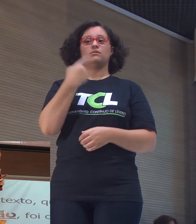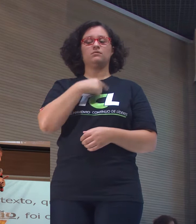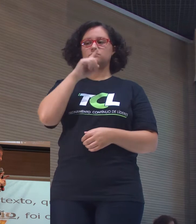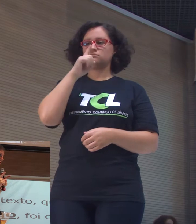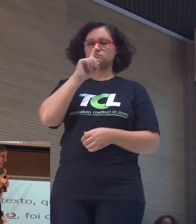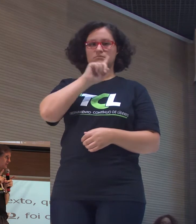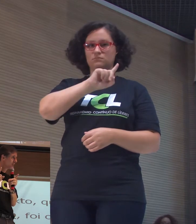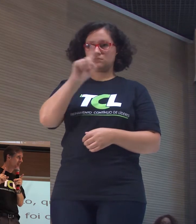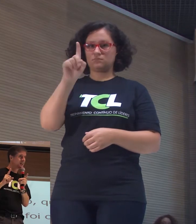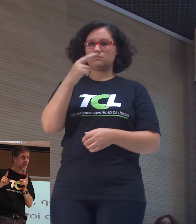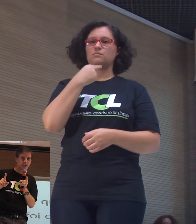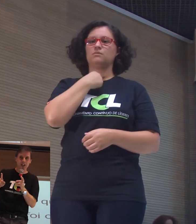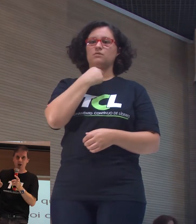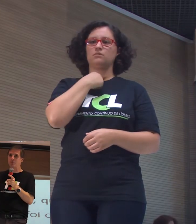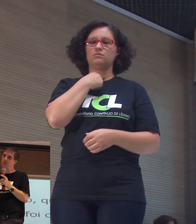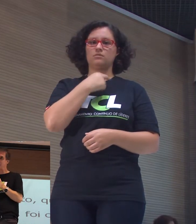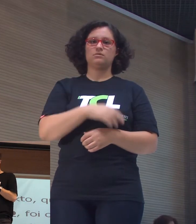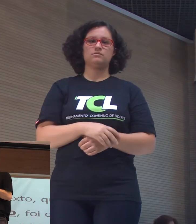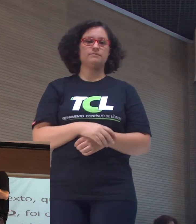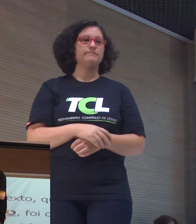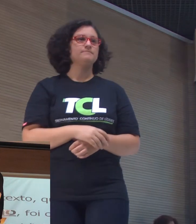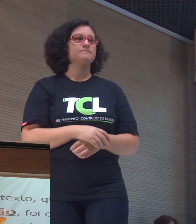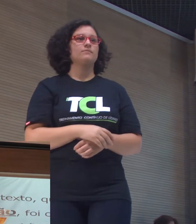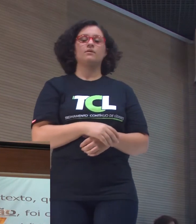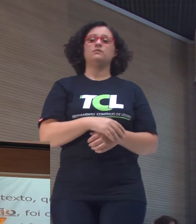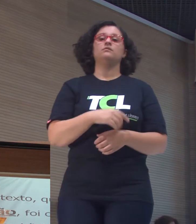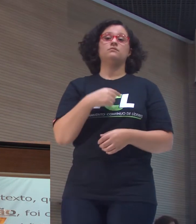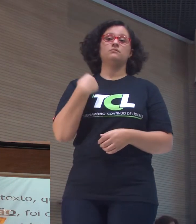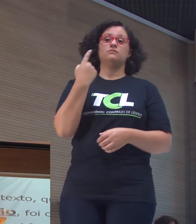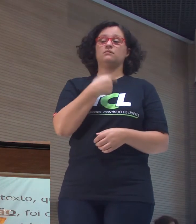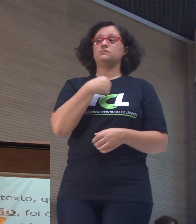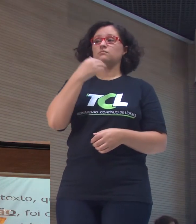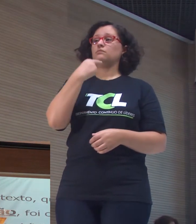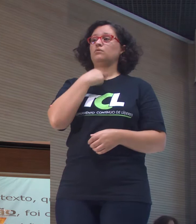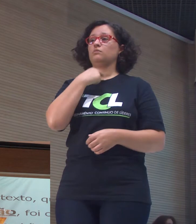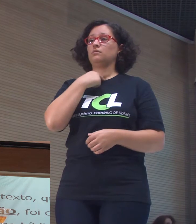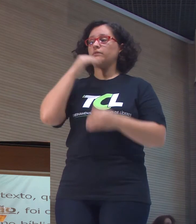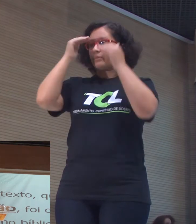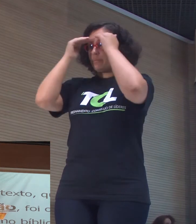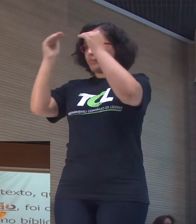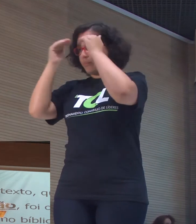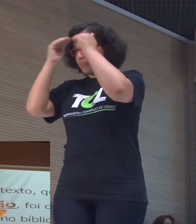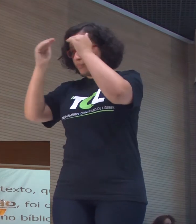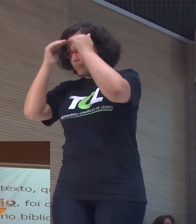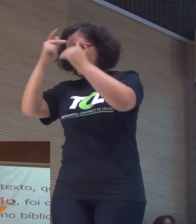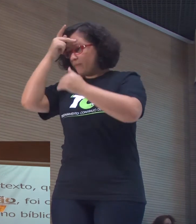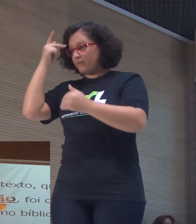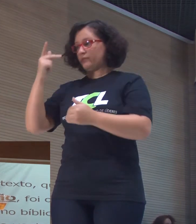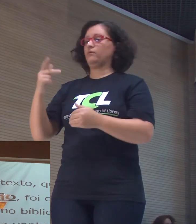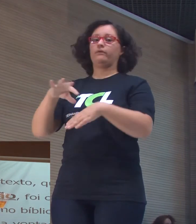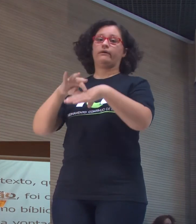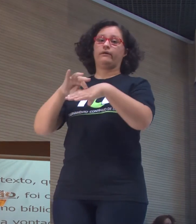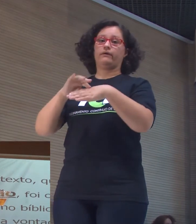se fôssemos andar pela doutrina de alguns apóstolos da atualidade, né? Estava feia a